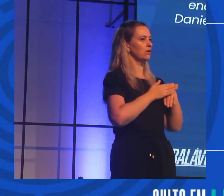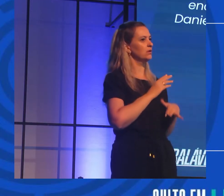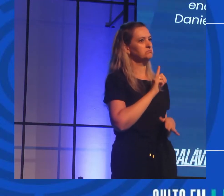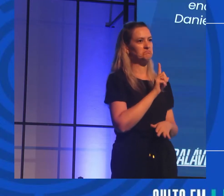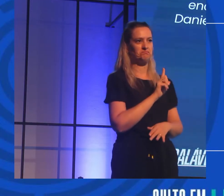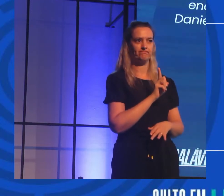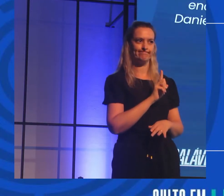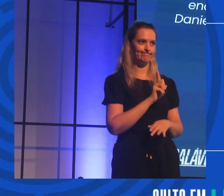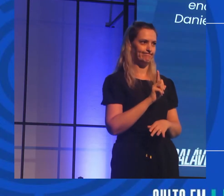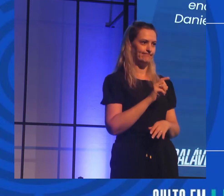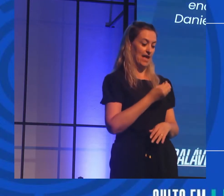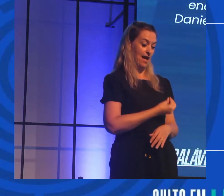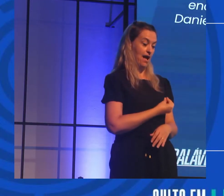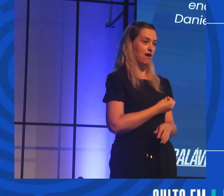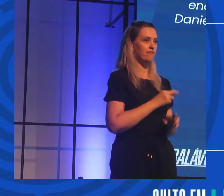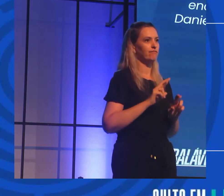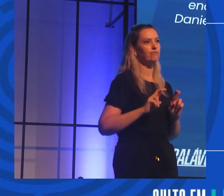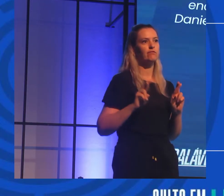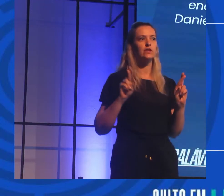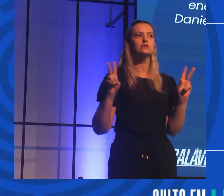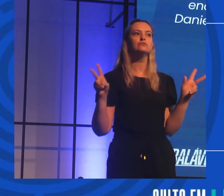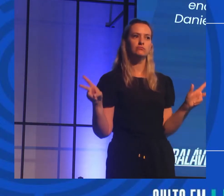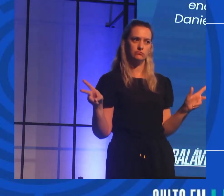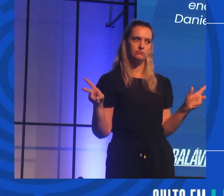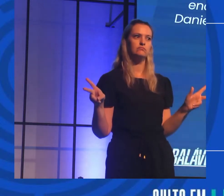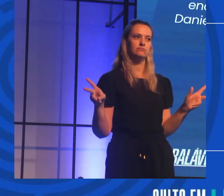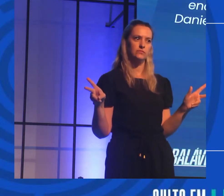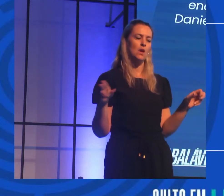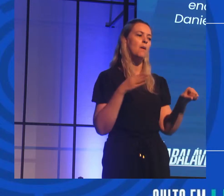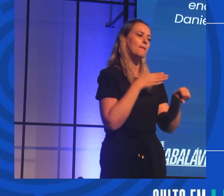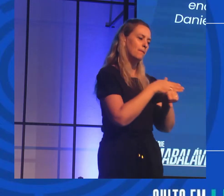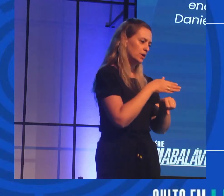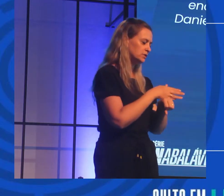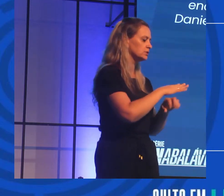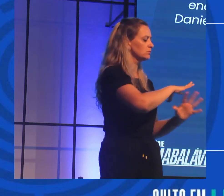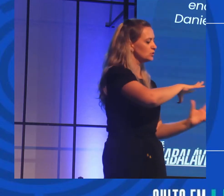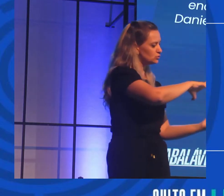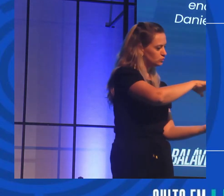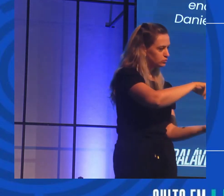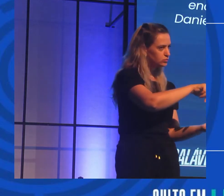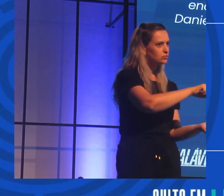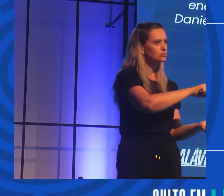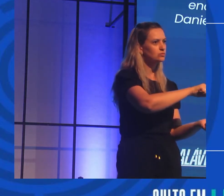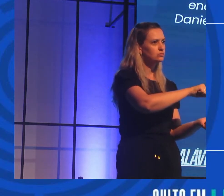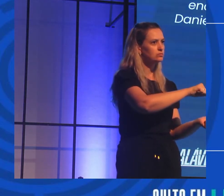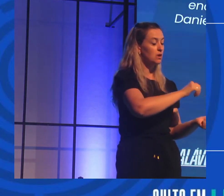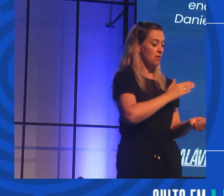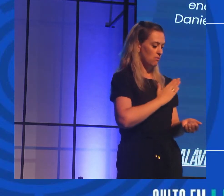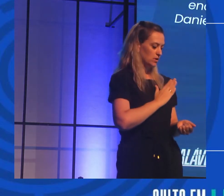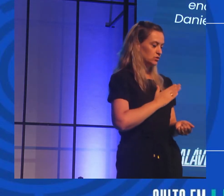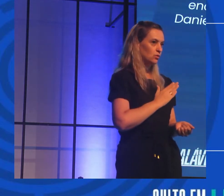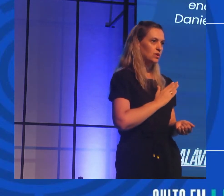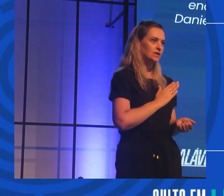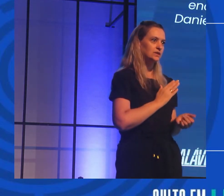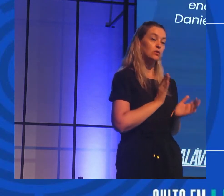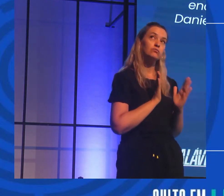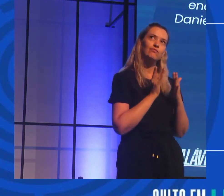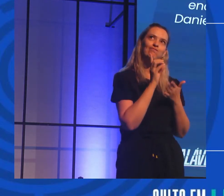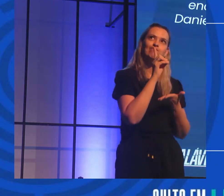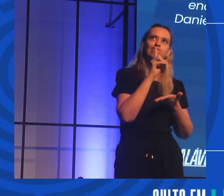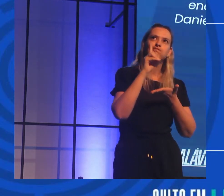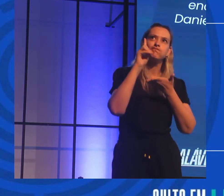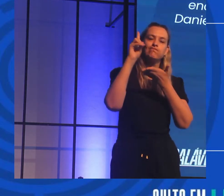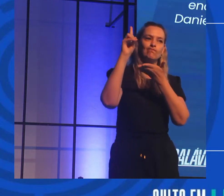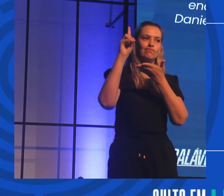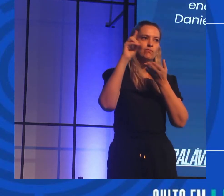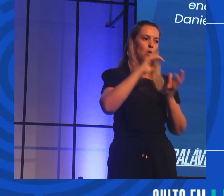viver diferente, com integridade, servindo e amando a Deus, quando você predecide fazer isso.